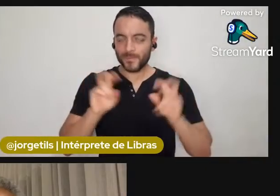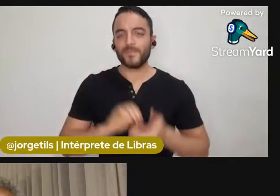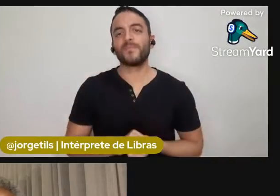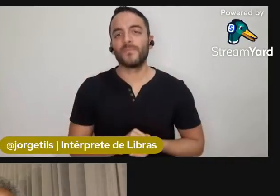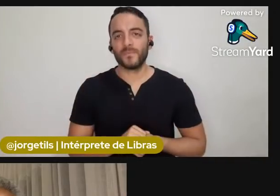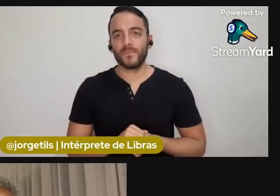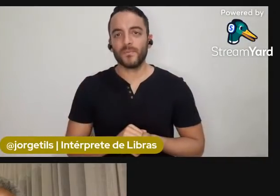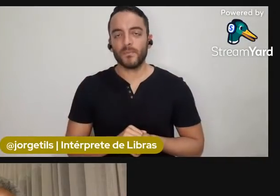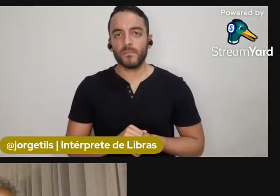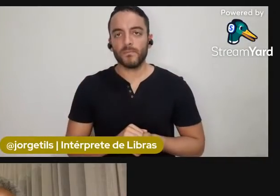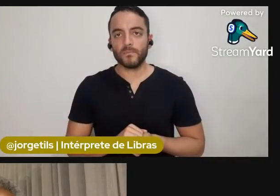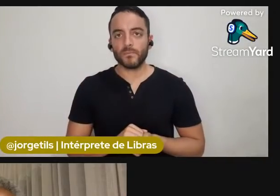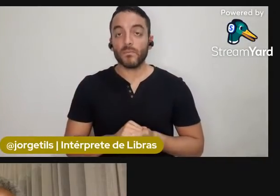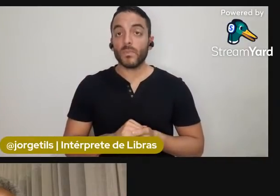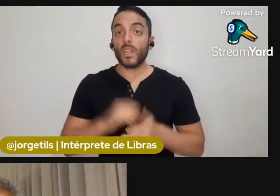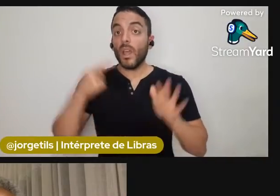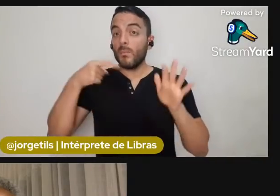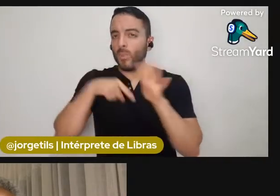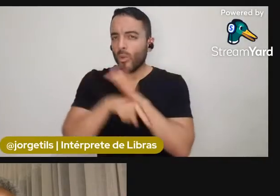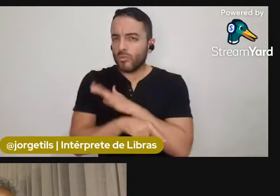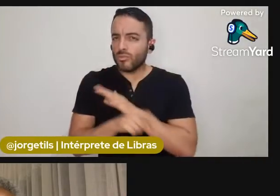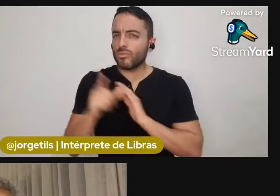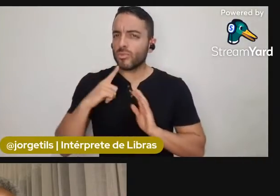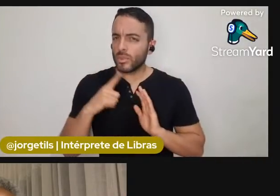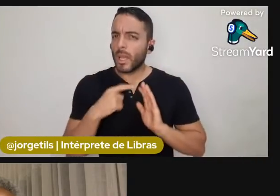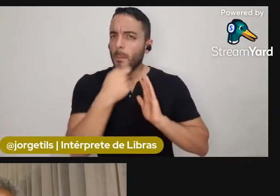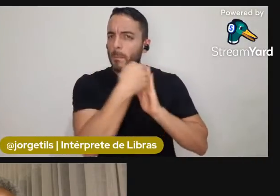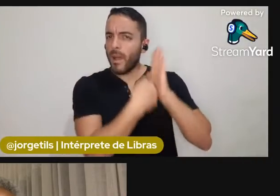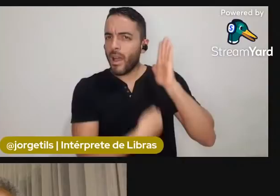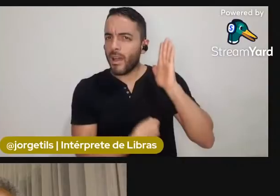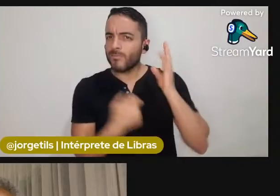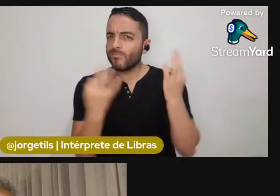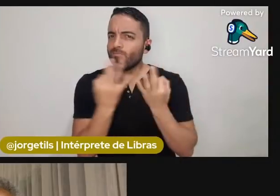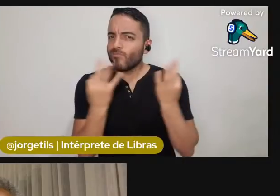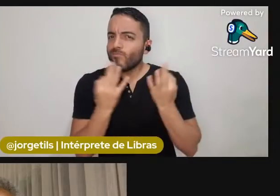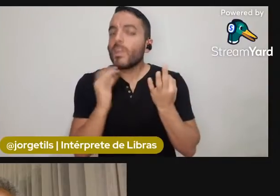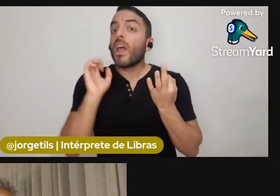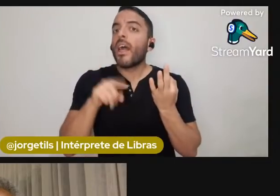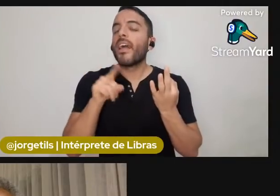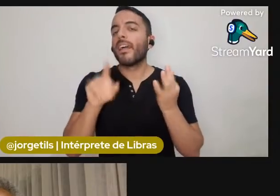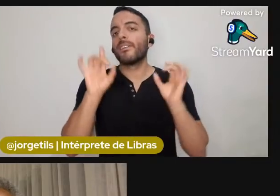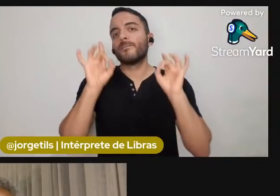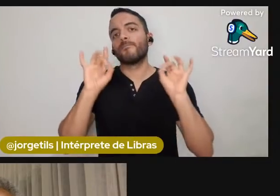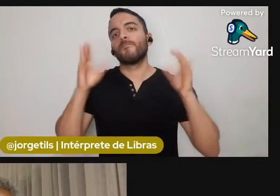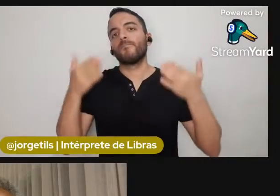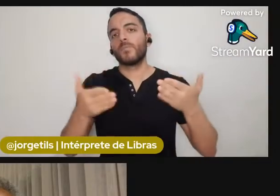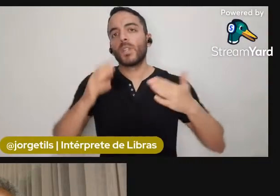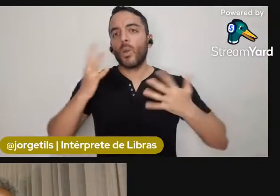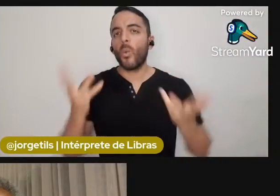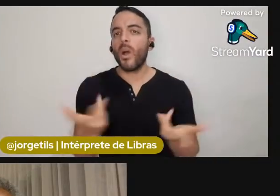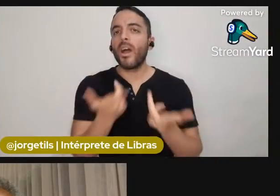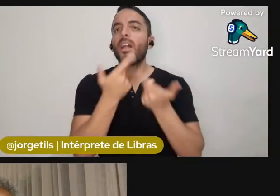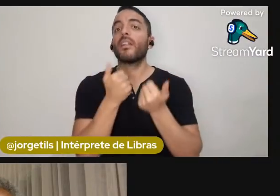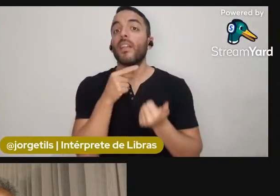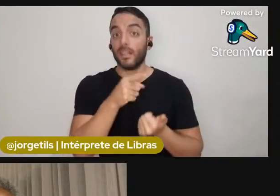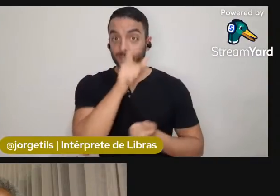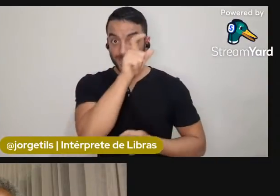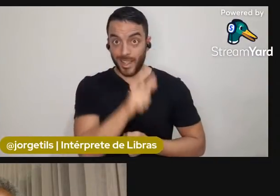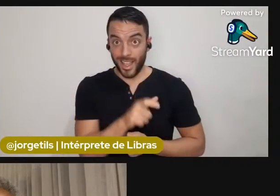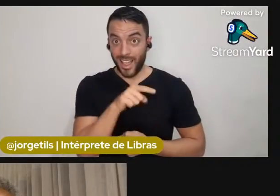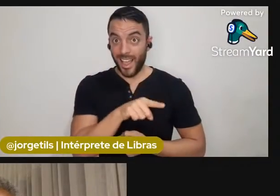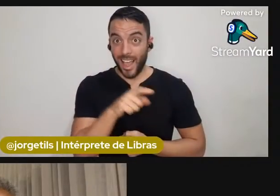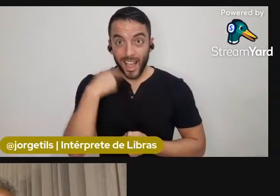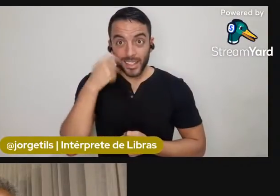nos diferentes temas da obra do Gil são qualidades específicas dele, fazendo desse nosso querido artista um dos melhores e mais